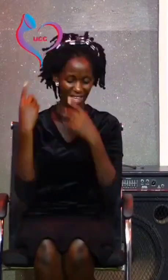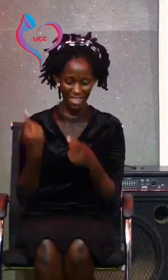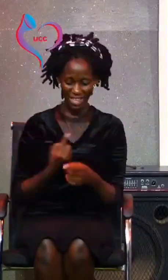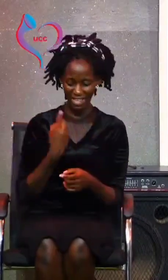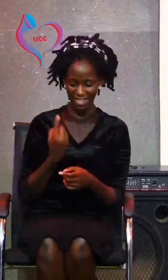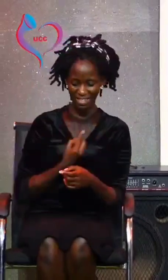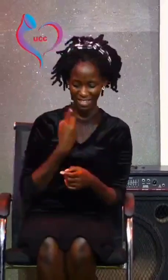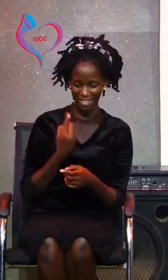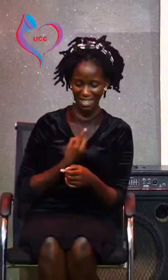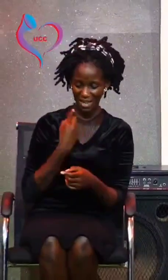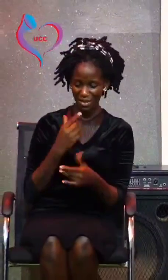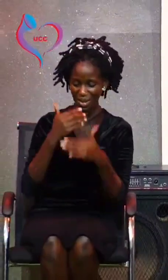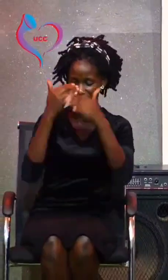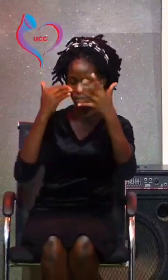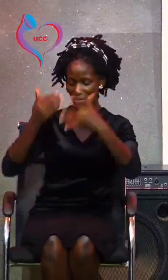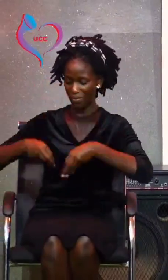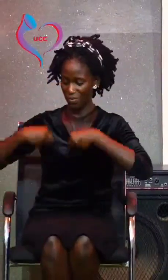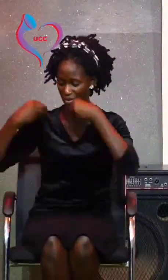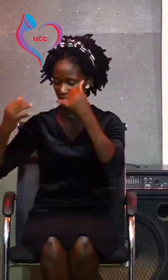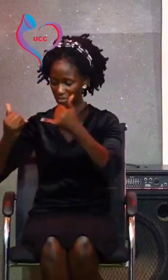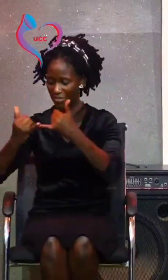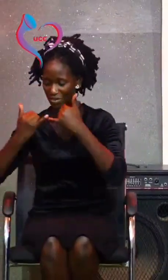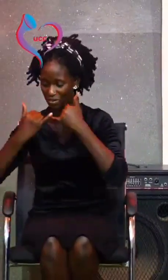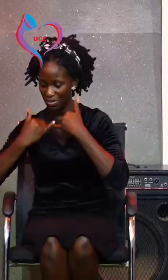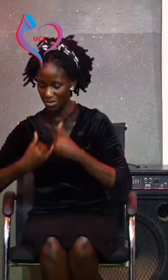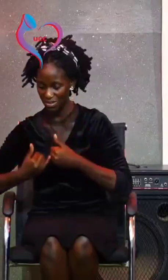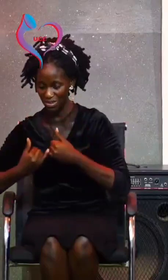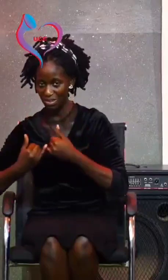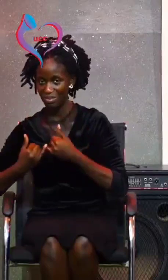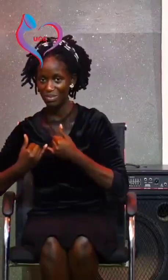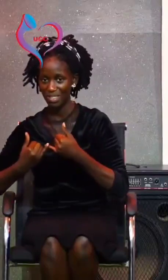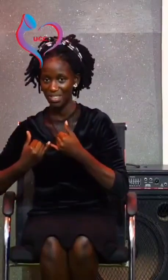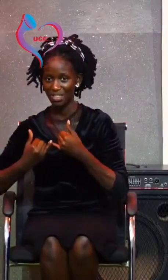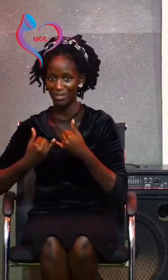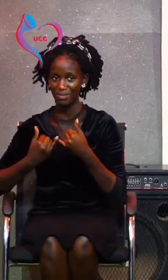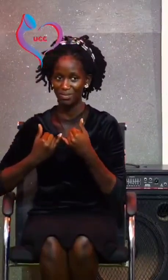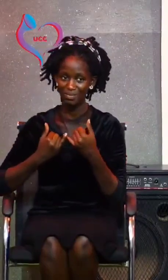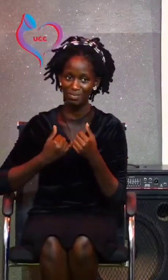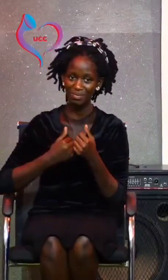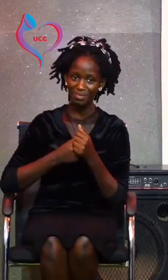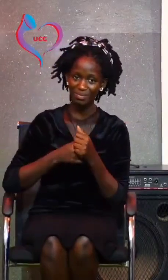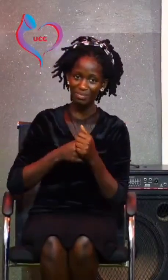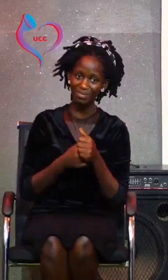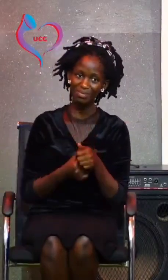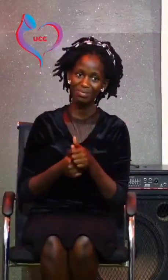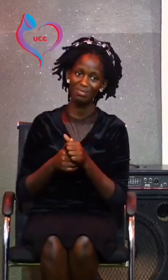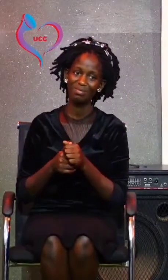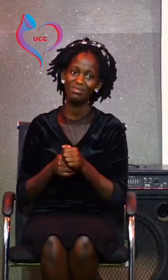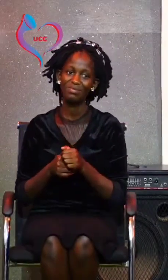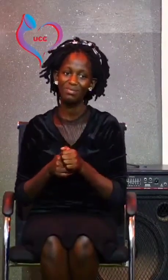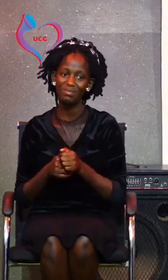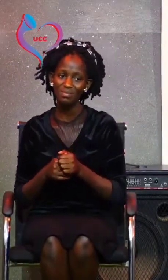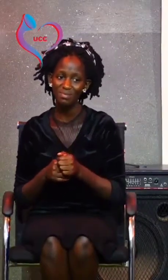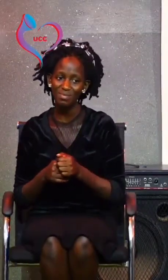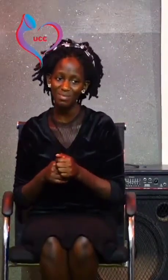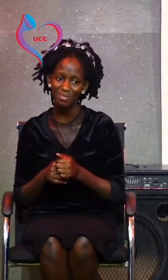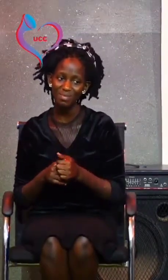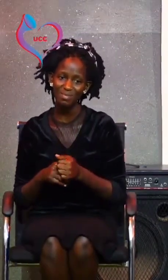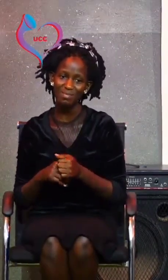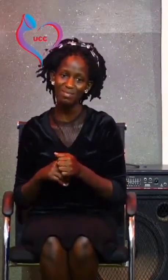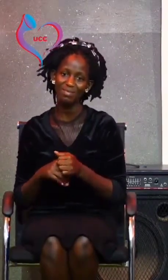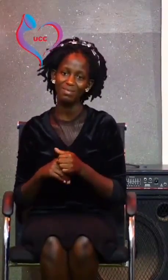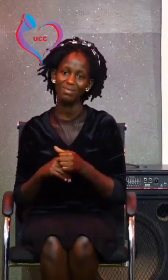ŋŋamba kansooke mbutereeze olwo we naddirayo okutuwulirize babiri n'omukyala nga nze ndi kkiriya nga